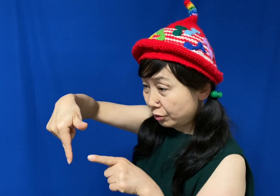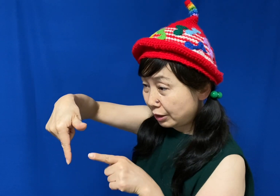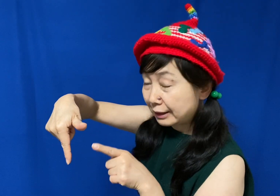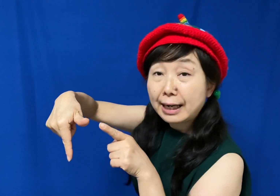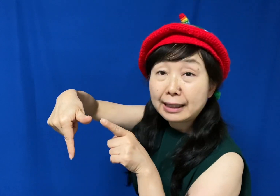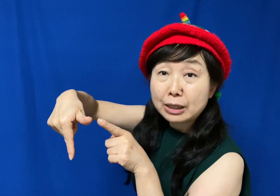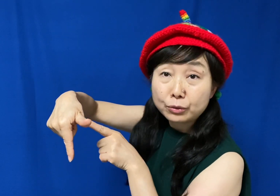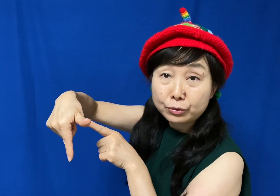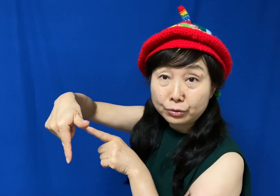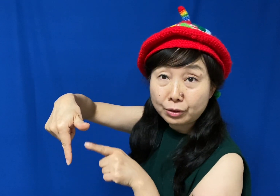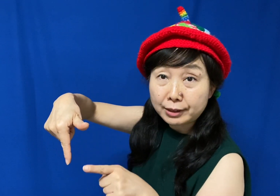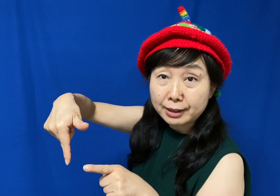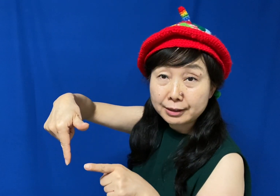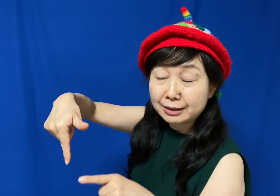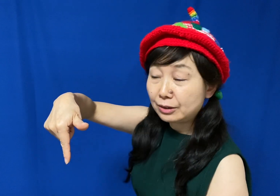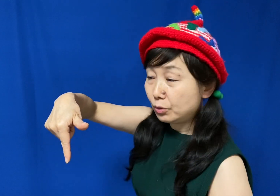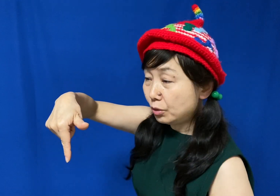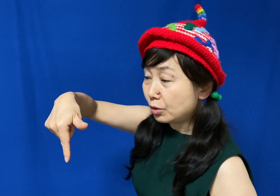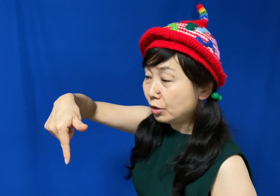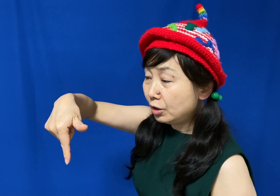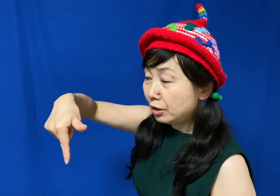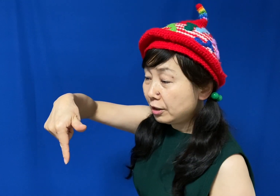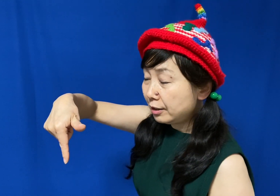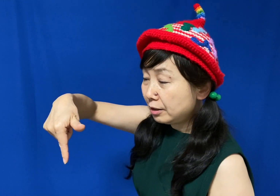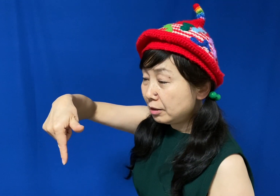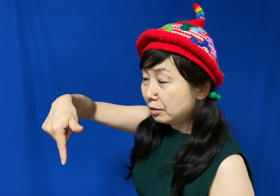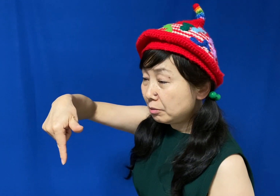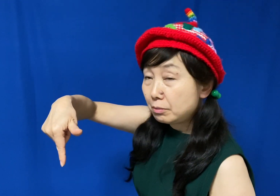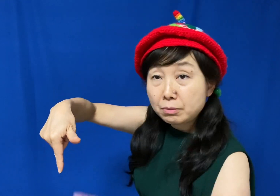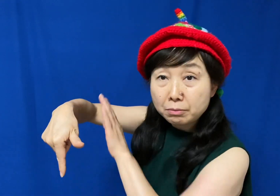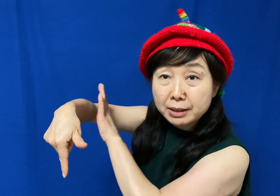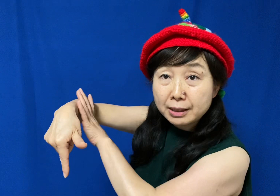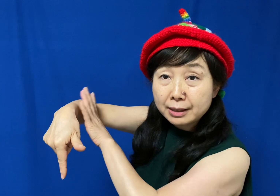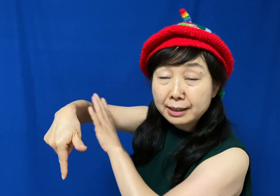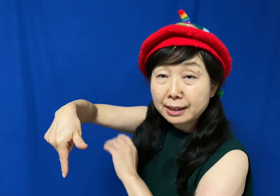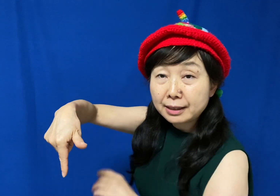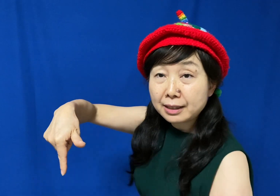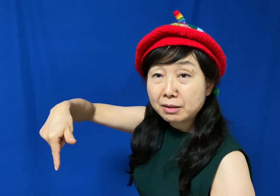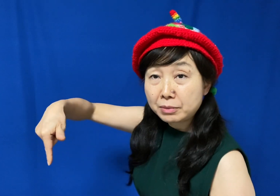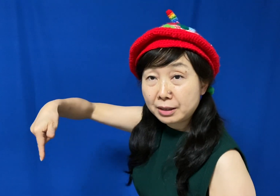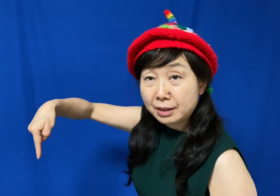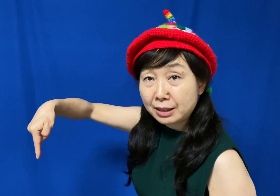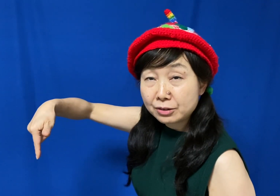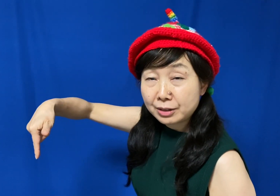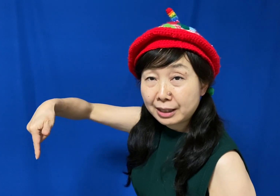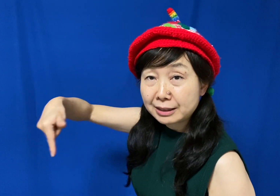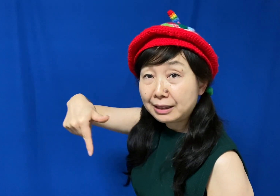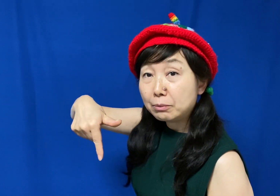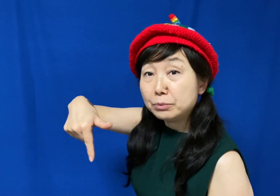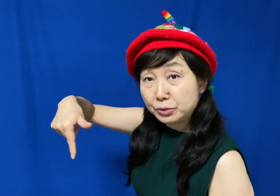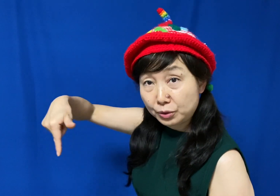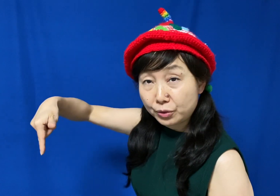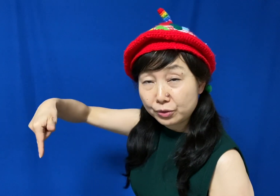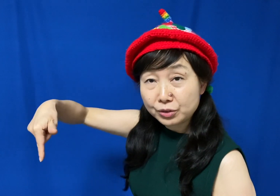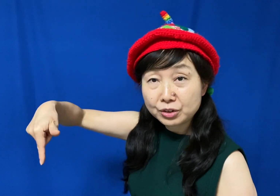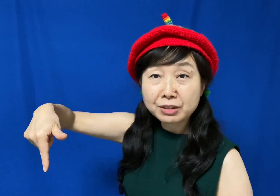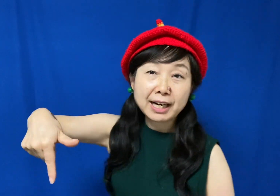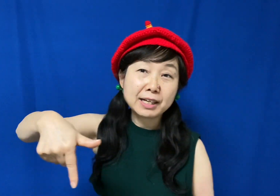カタカナのフの形を右手だったら右にずらしてブという手話があります